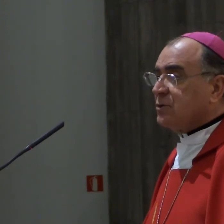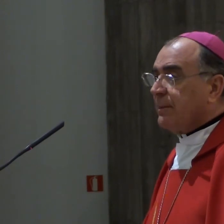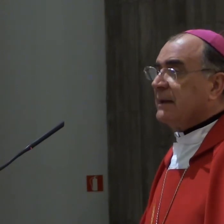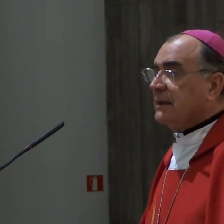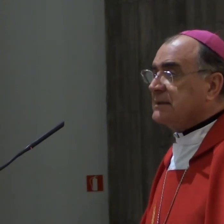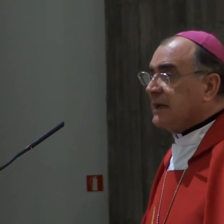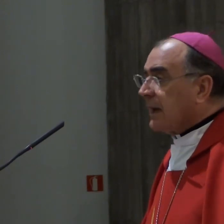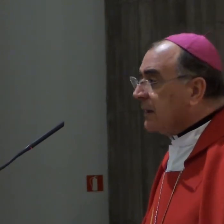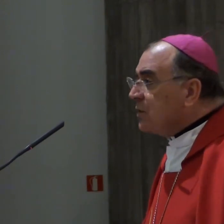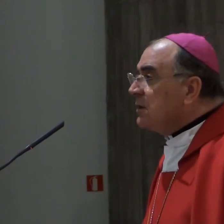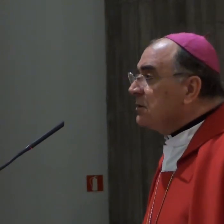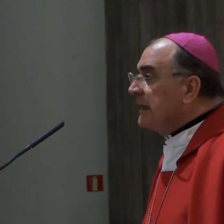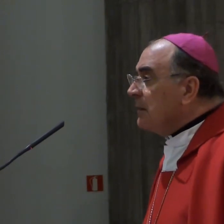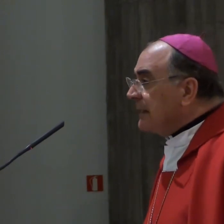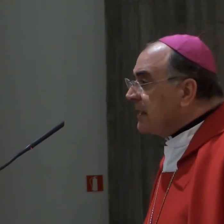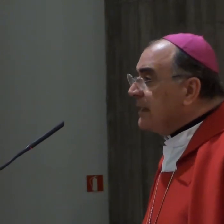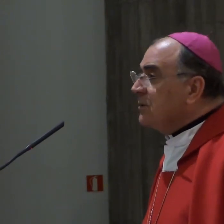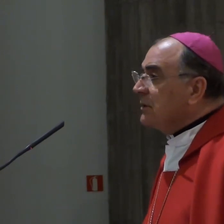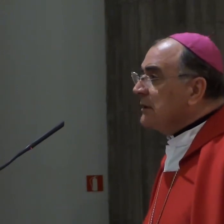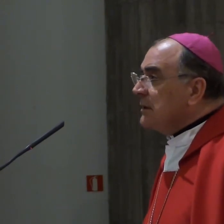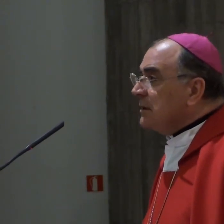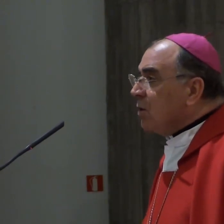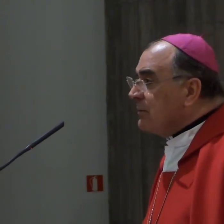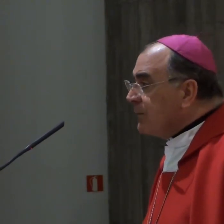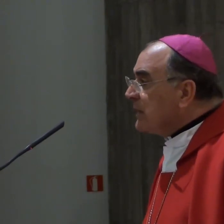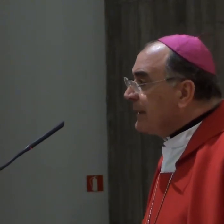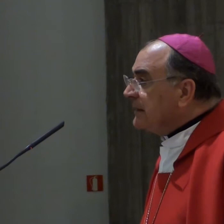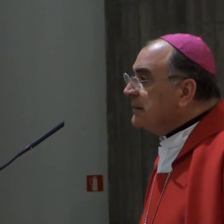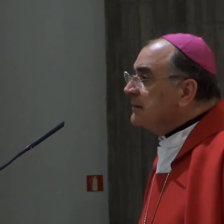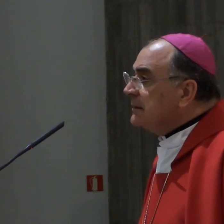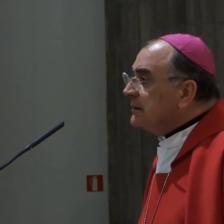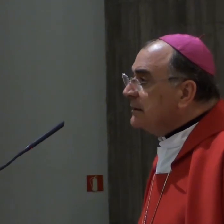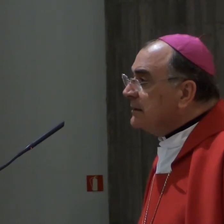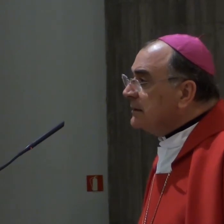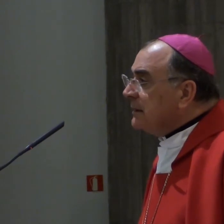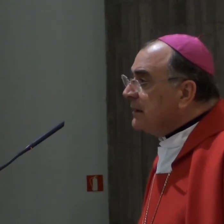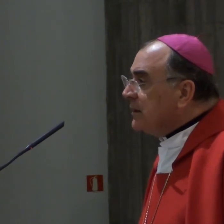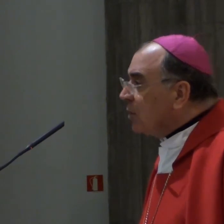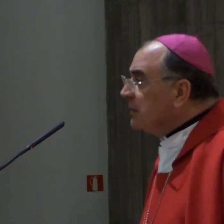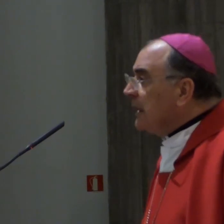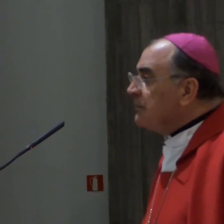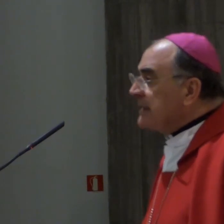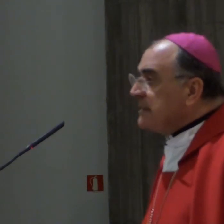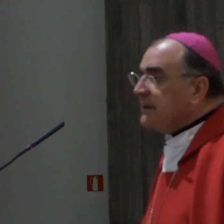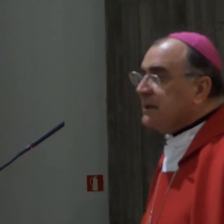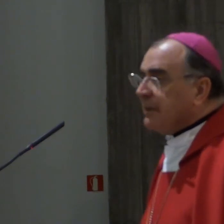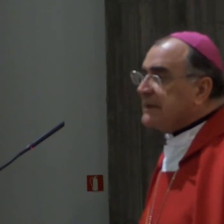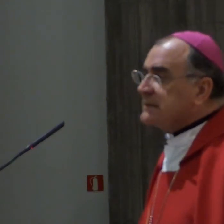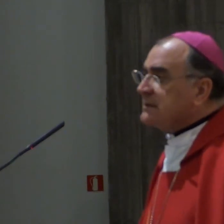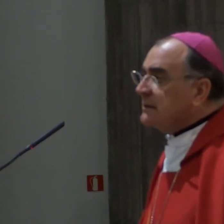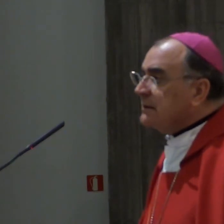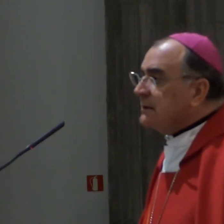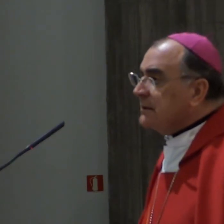santo padre estará reunido en el Vaticano con y con el presidente